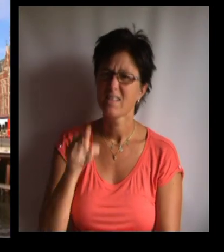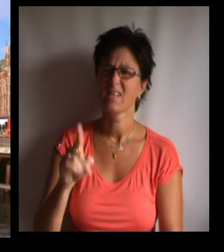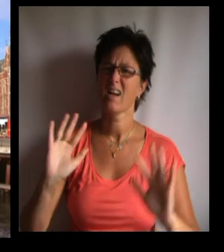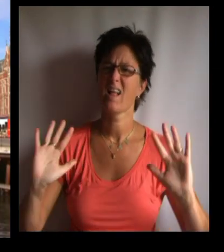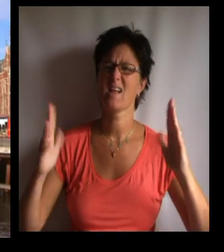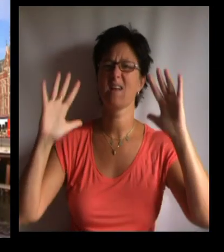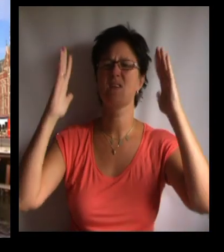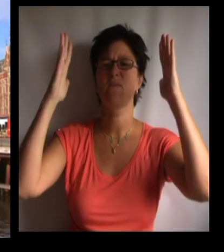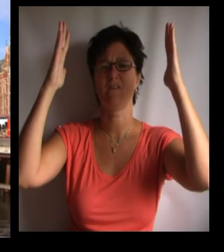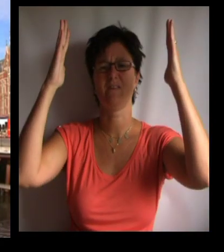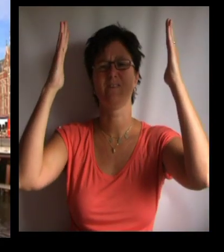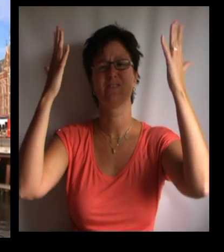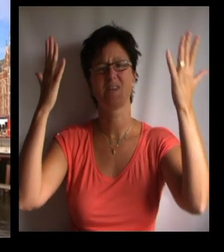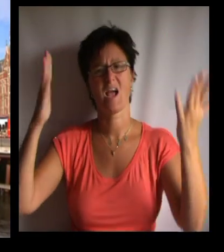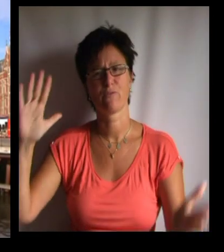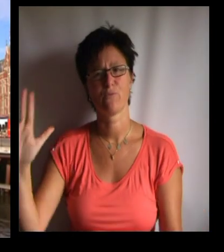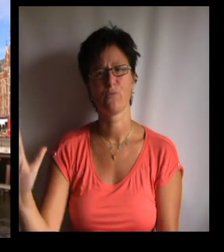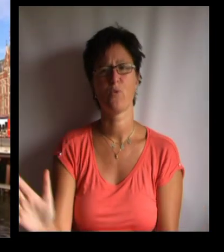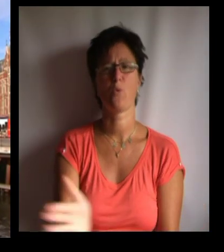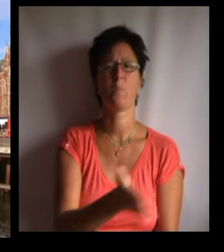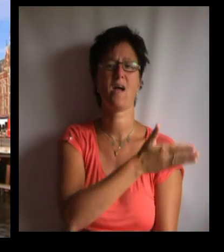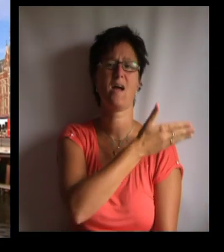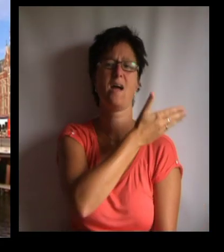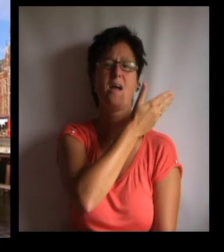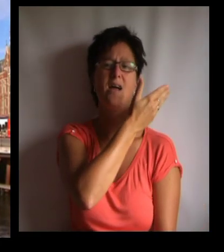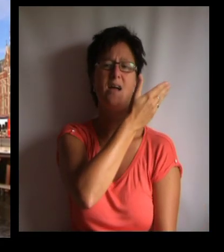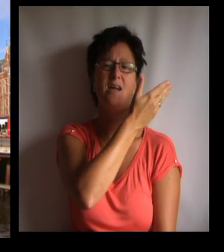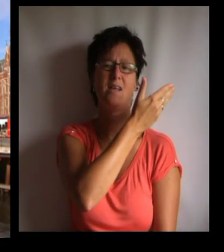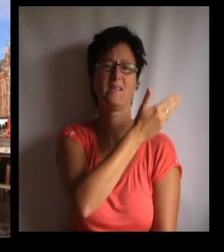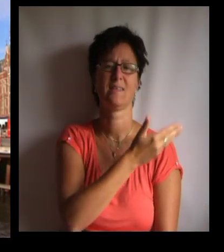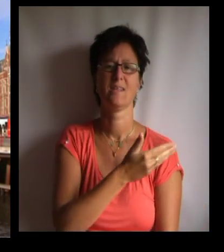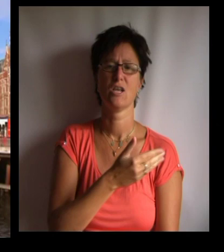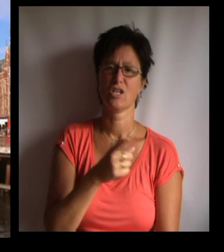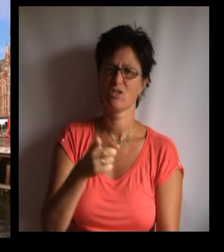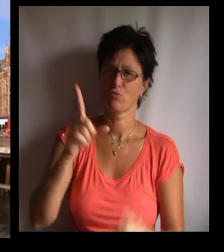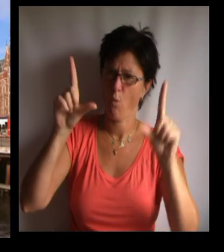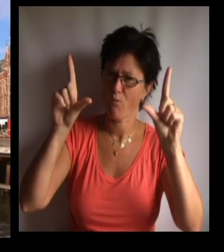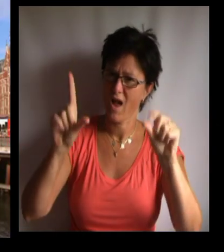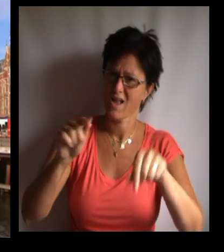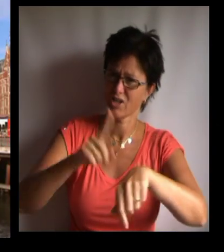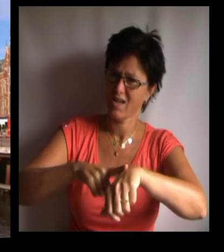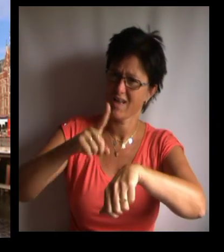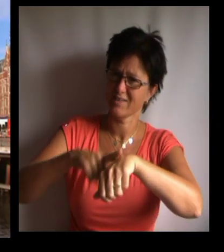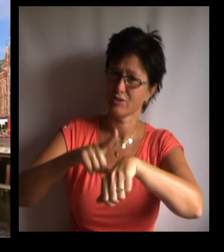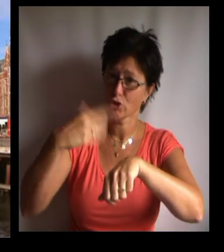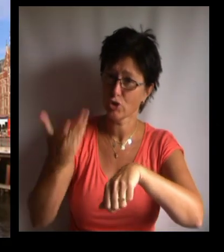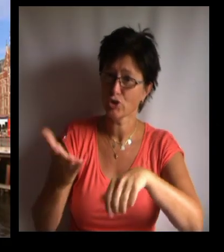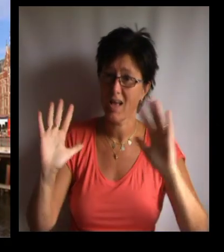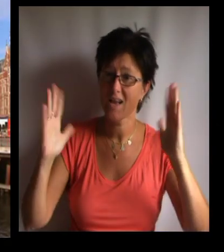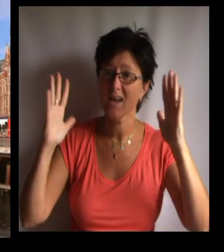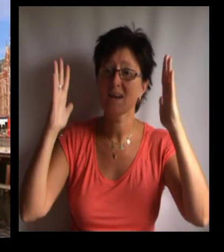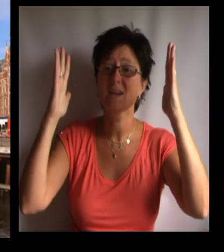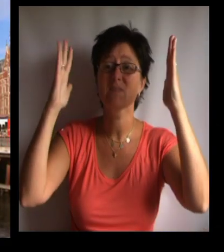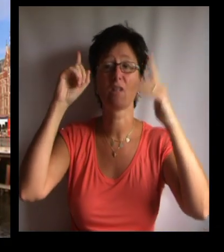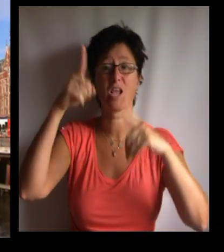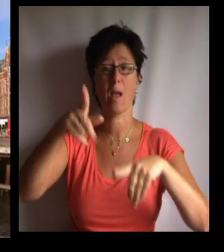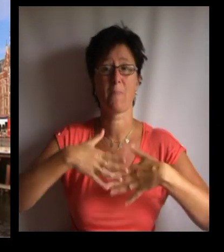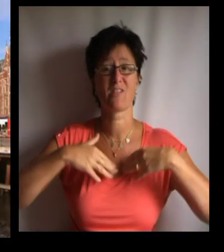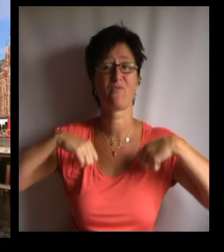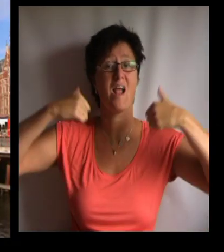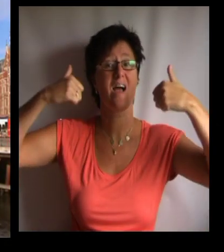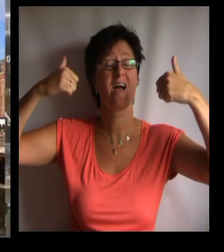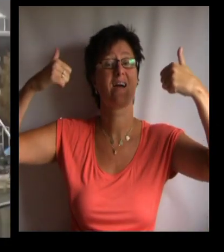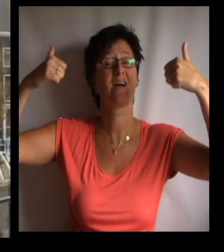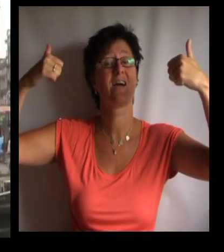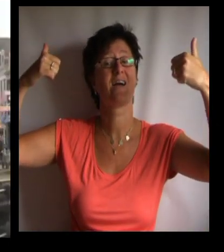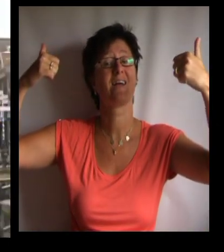Dit leven gaat voorbij, er is al weinig tijd, dus leef want jij